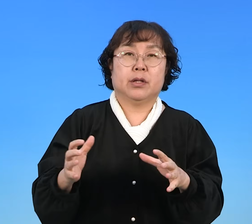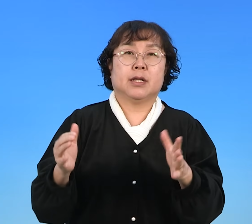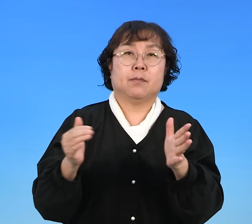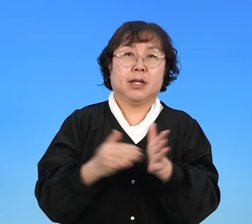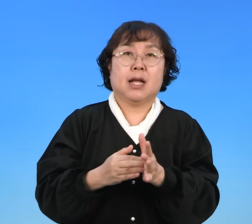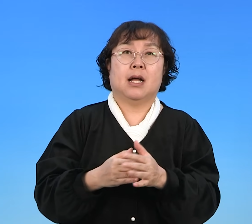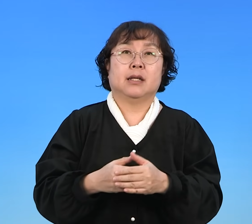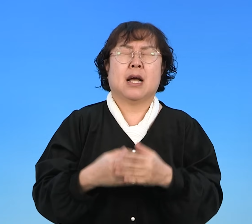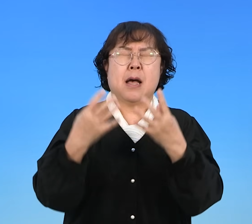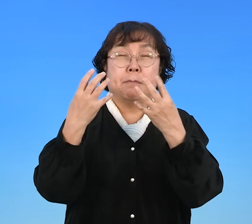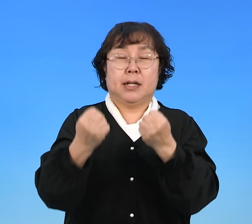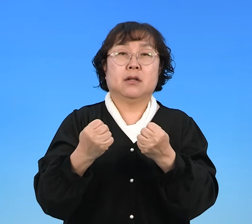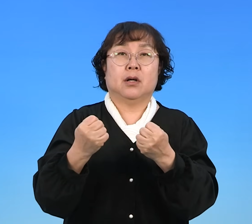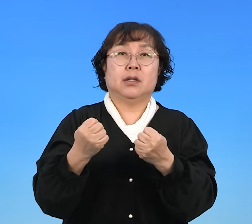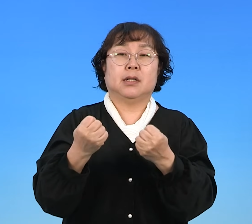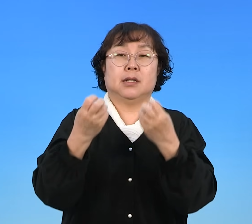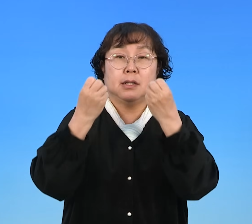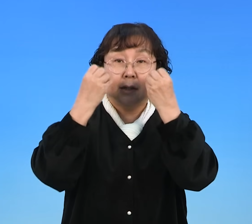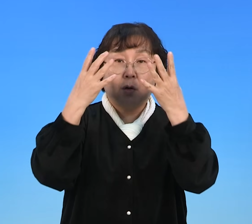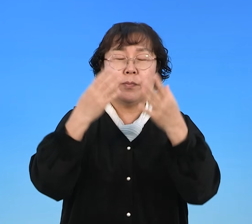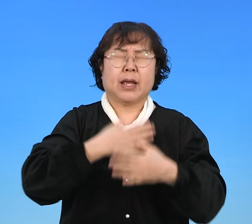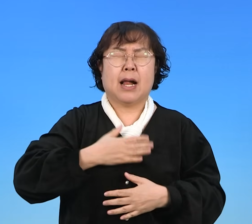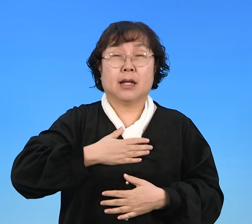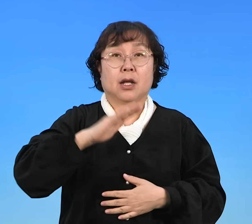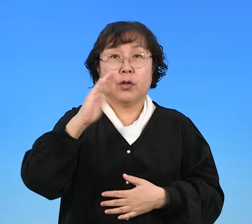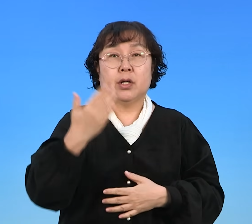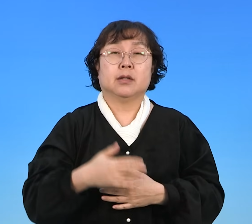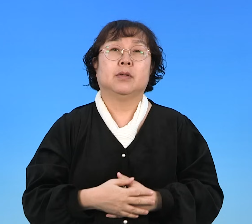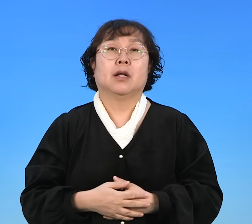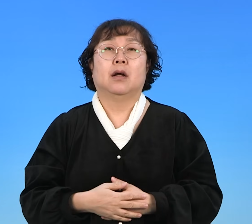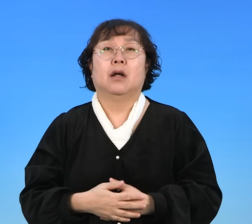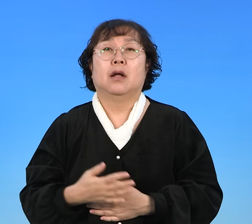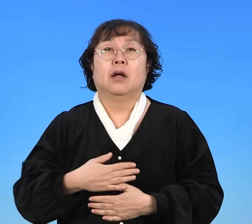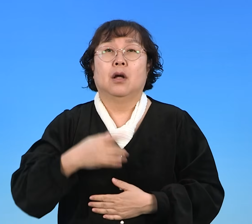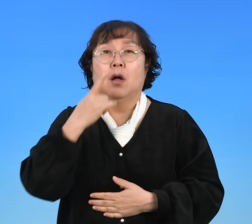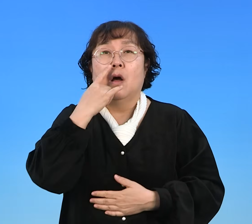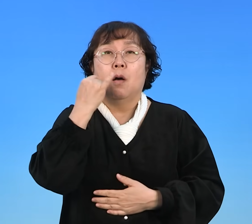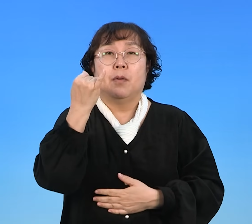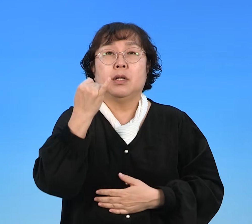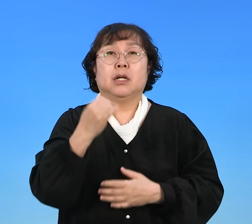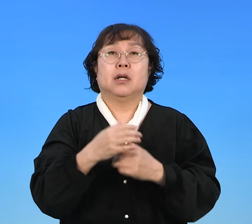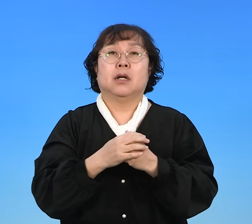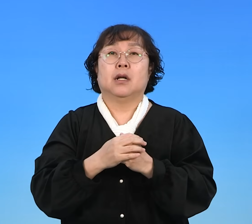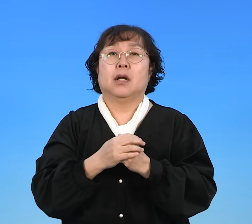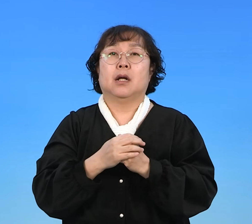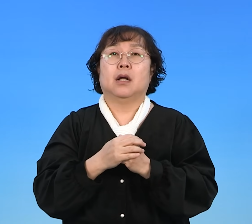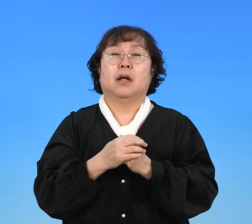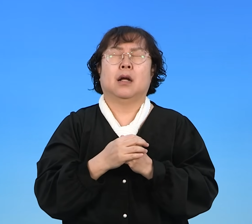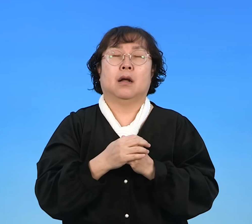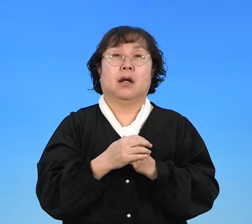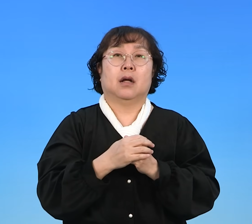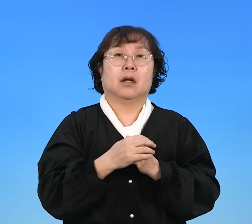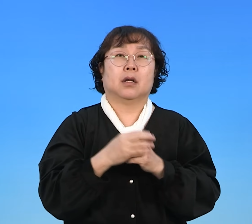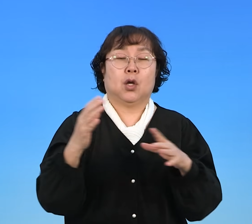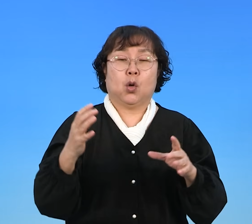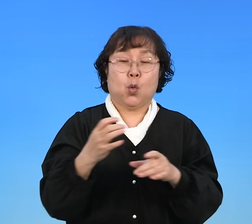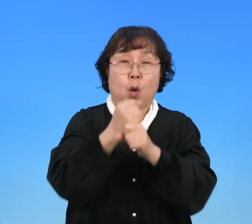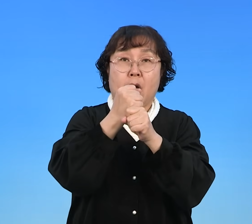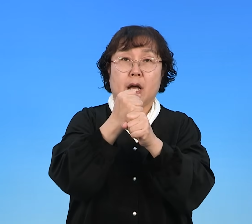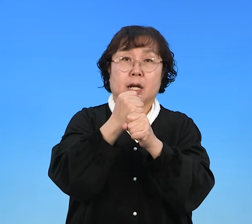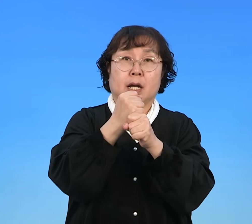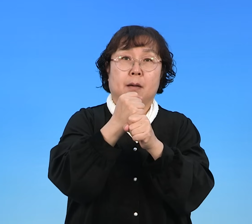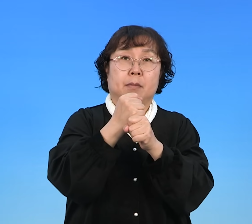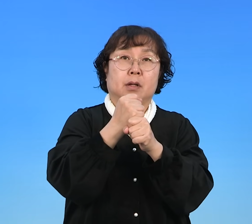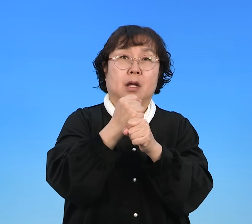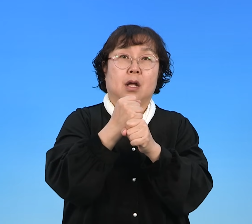모였는데요. 많은 걸 제가 새로 알게 됐습니다. 저는 저희 어머니를 딱 한마디로 요약을